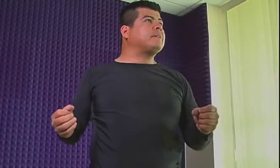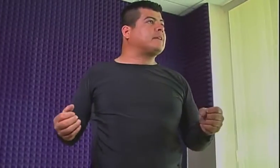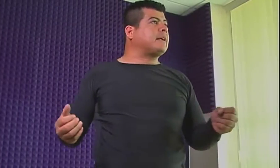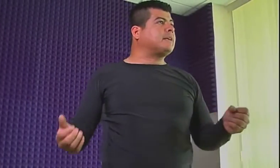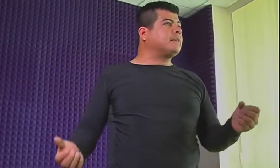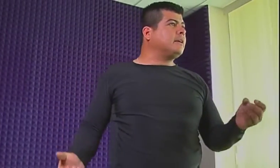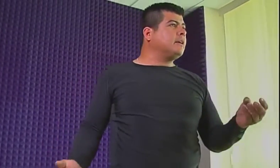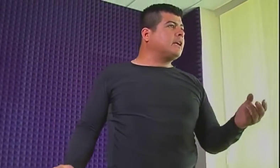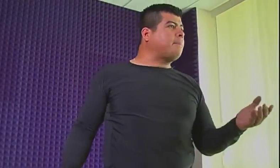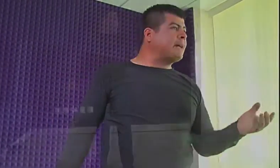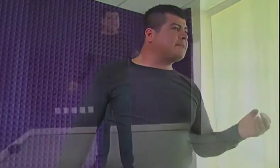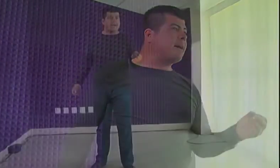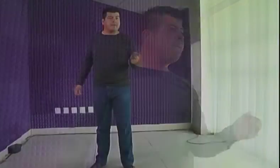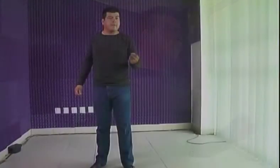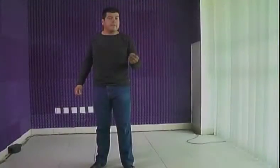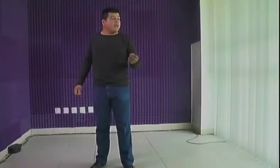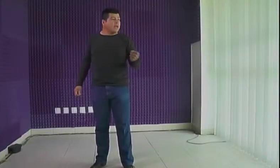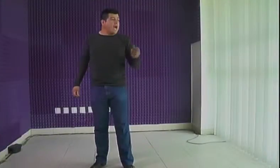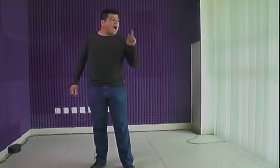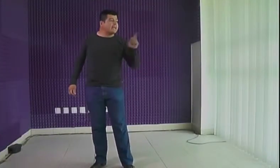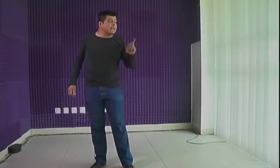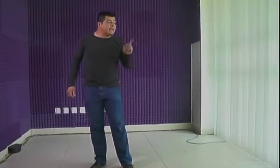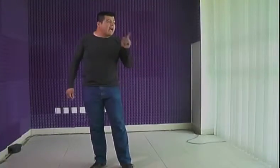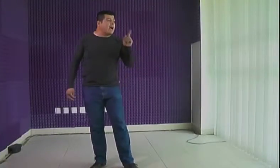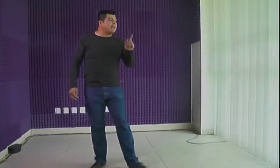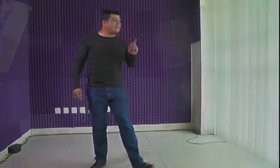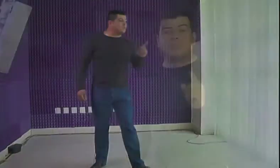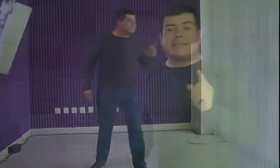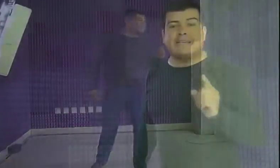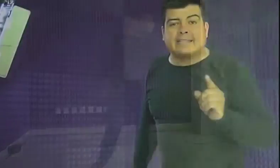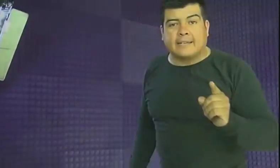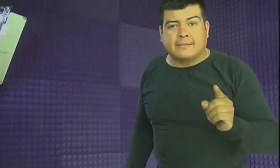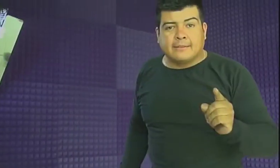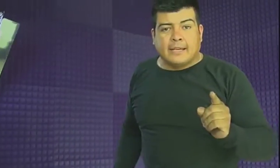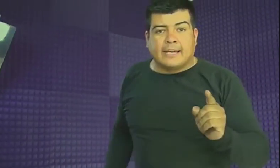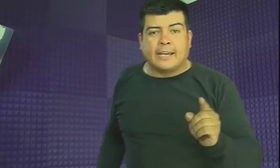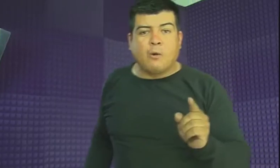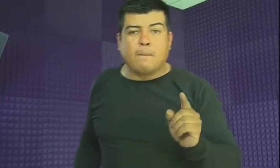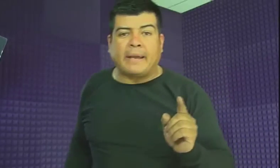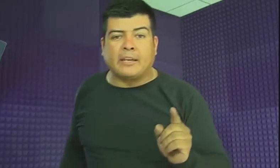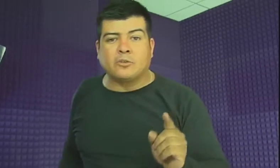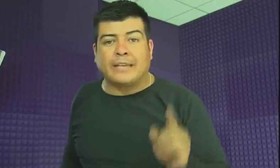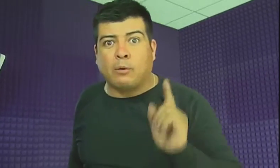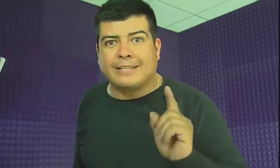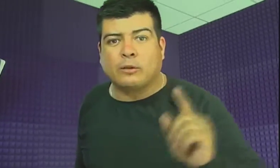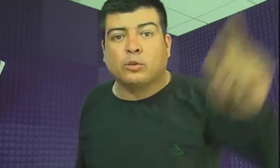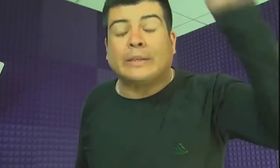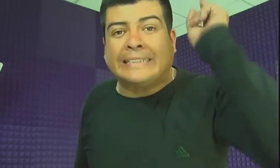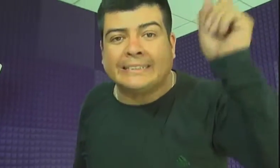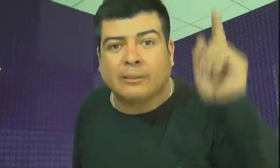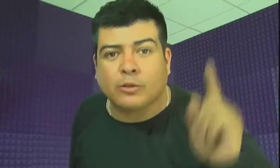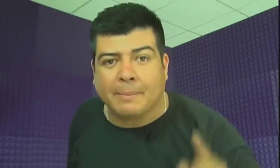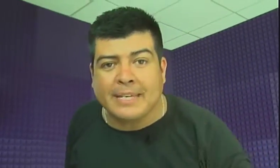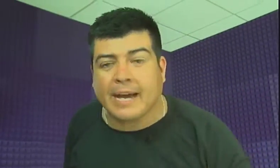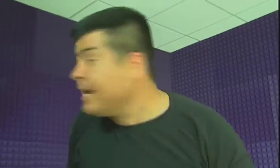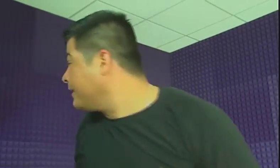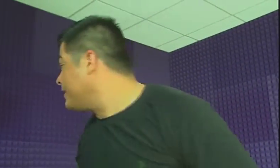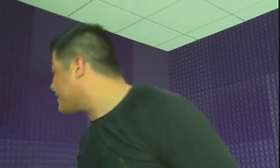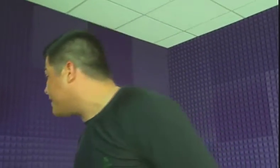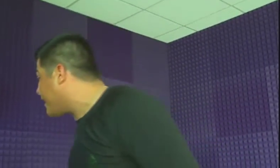y... ¿Qué pasa? Aquel que tú dijiste que era un pequeño y que ahora es adulto existe todavía. Tienes que llegar,